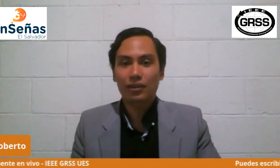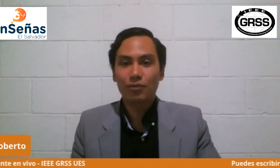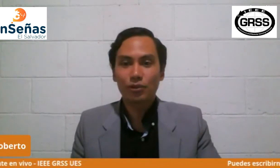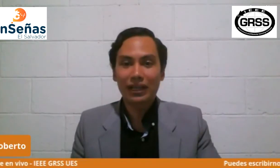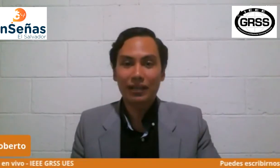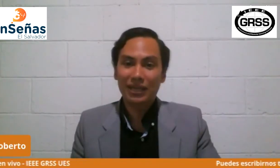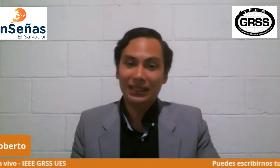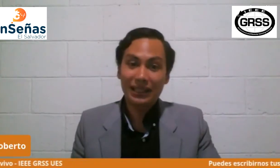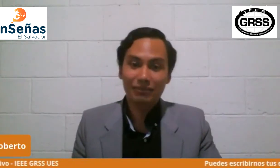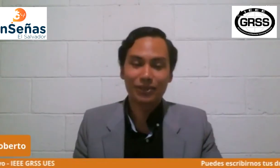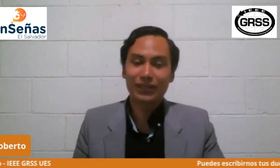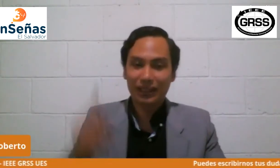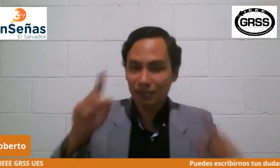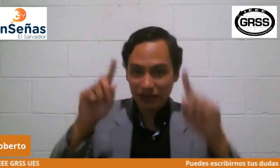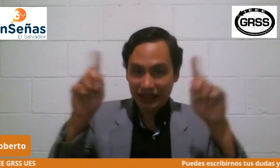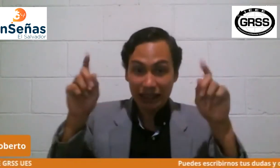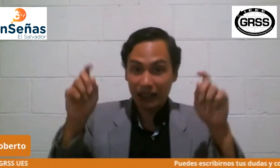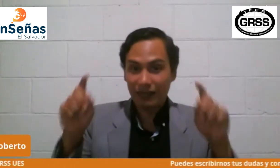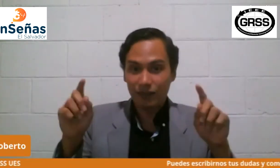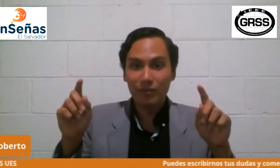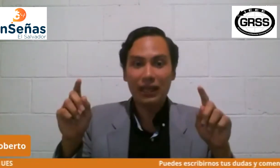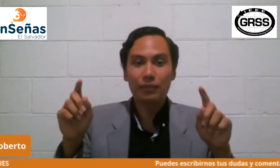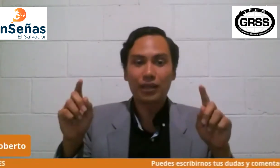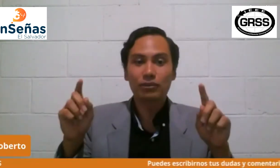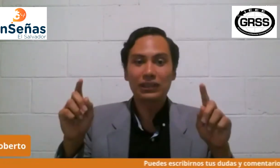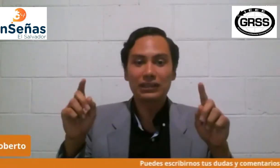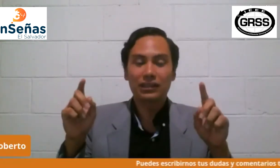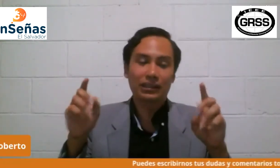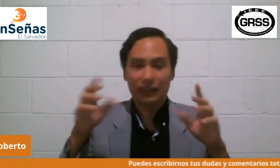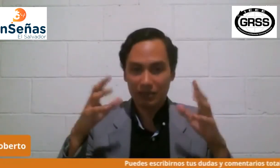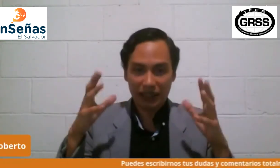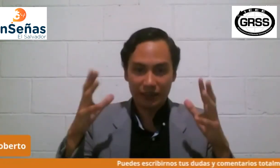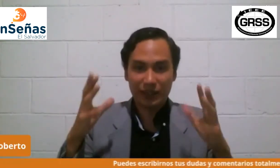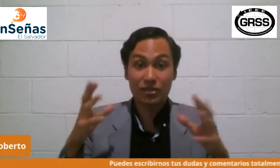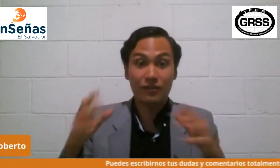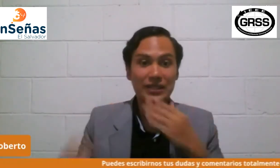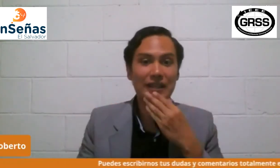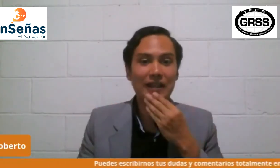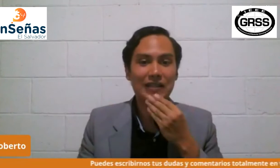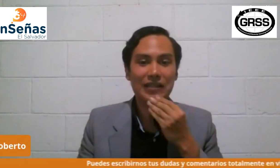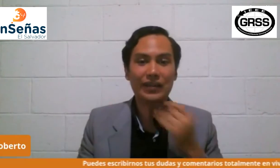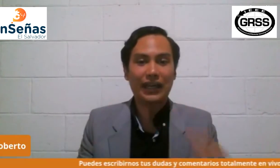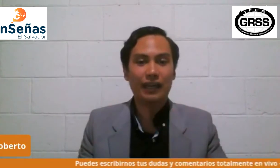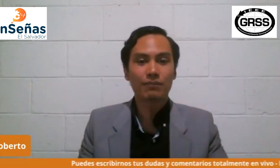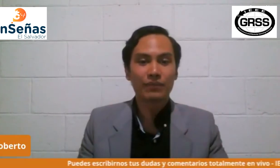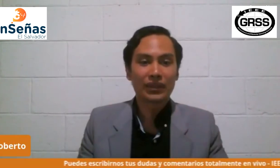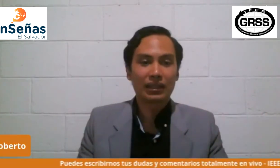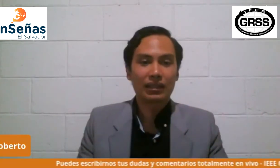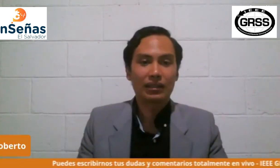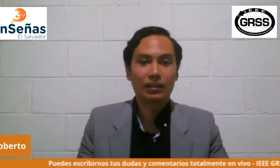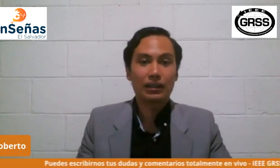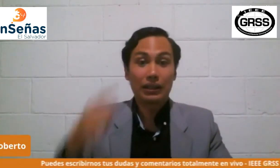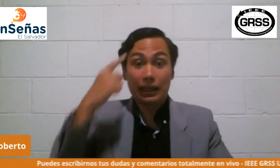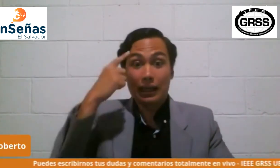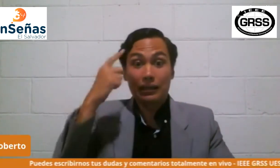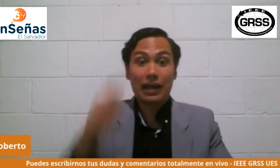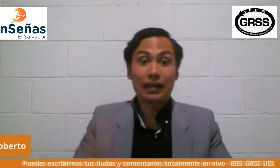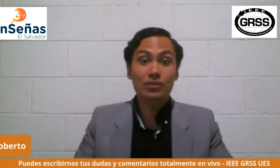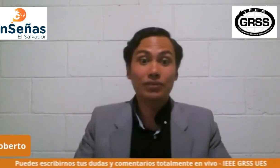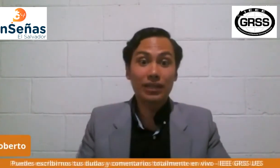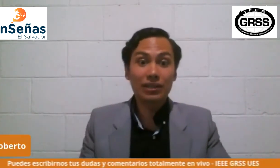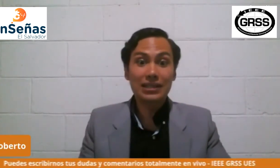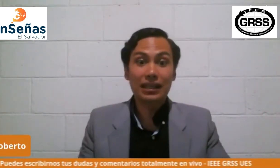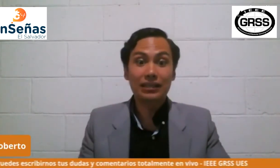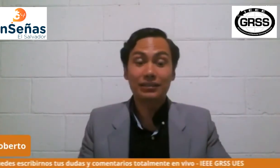que hay como una gramática, entonces digamos, esa es la forma de las preguntas y también la expresión facial, el CBG,